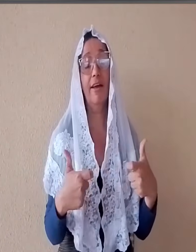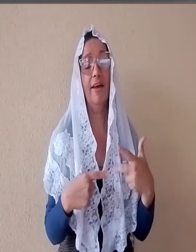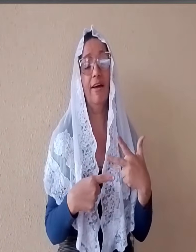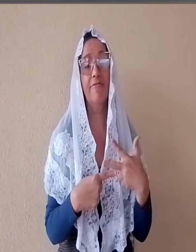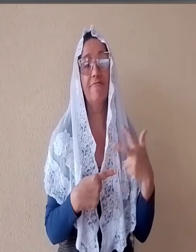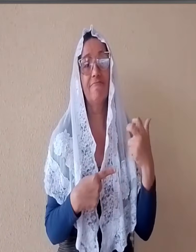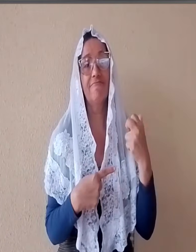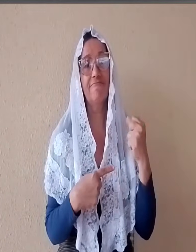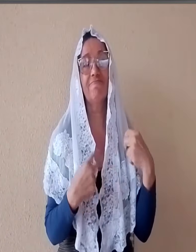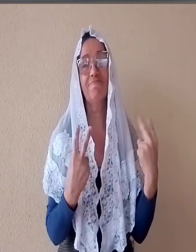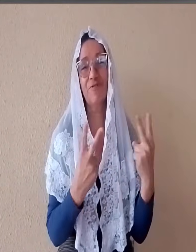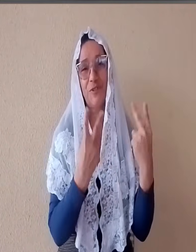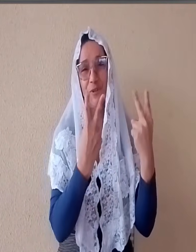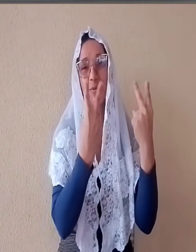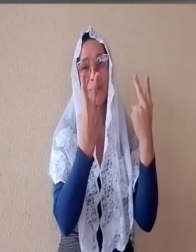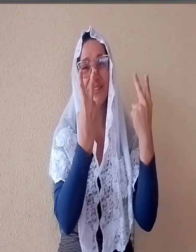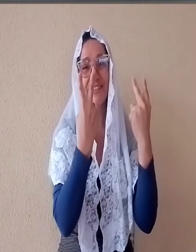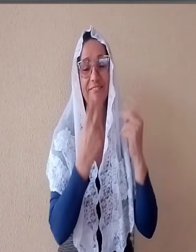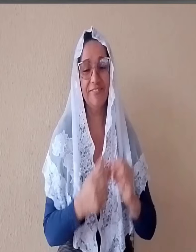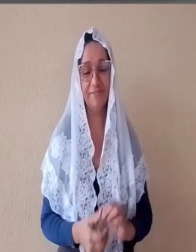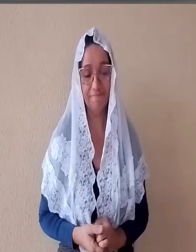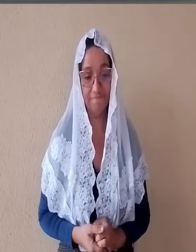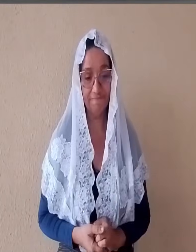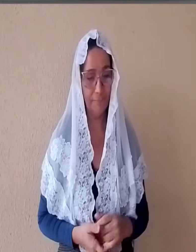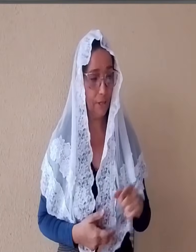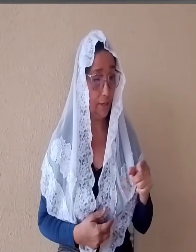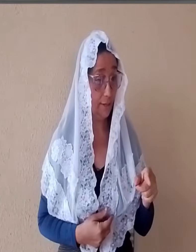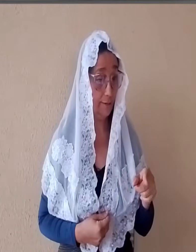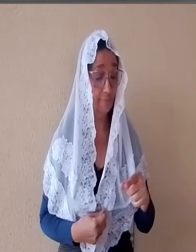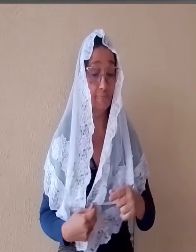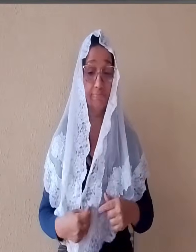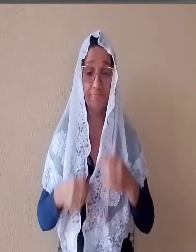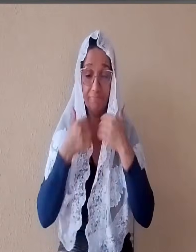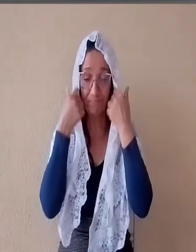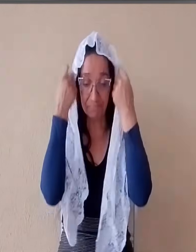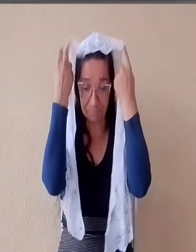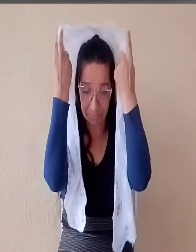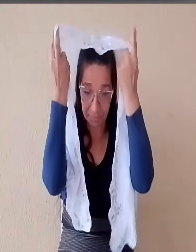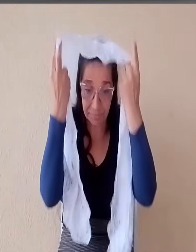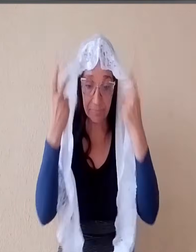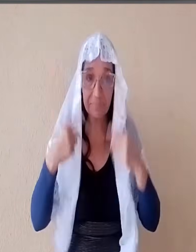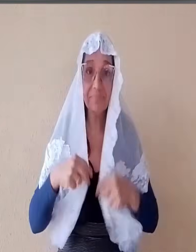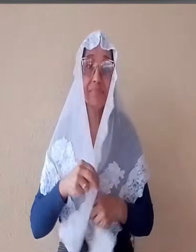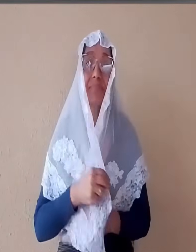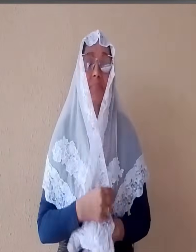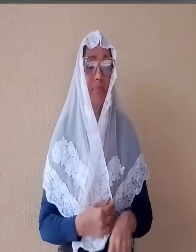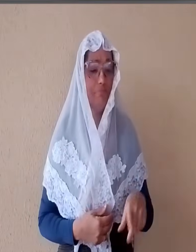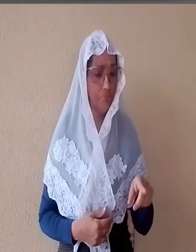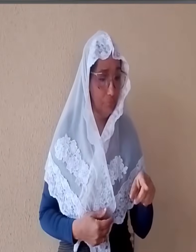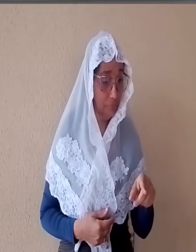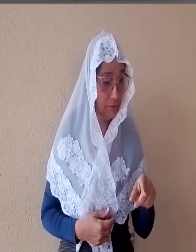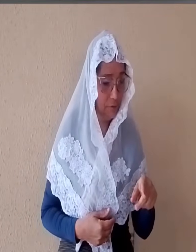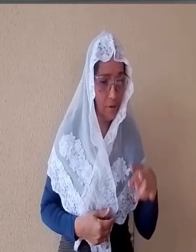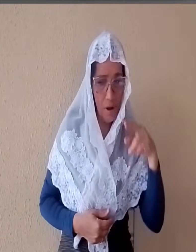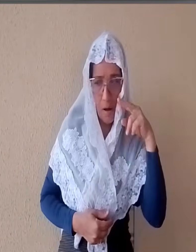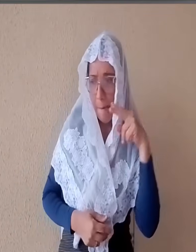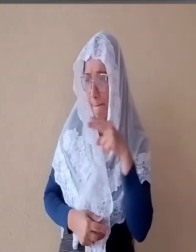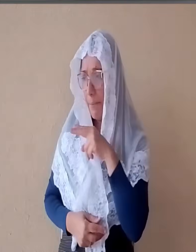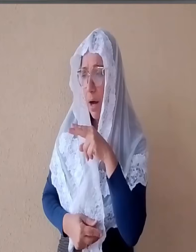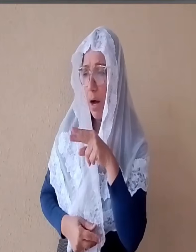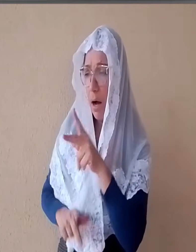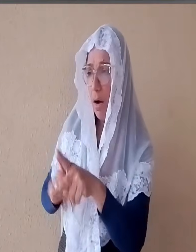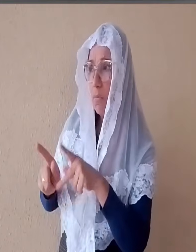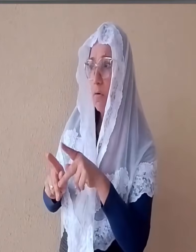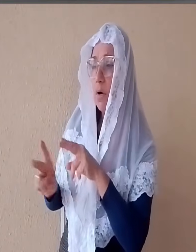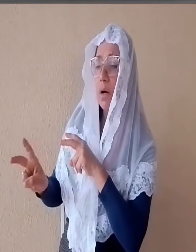repente, ele olhou para o gibeonita e falou: bendito é o nome, tu enganou nós. A tua cidade é do lado. Bendito